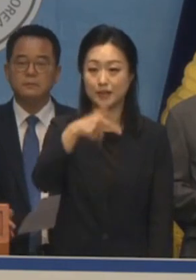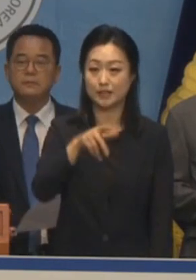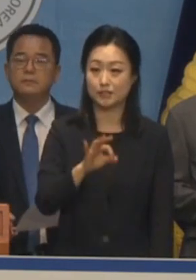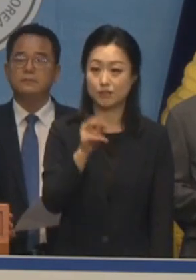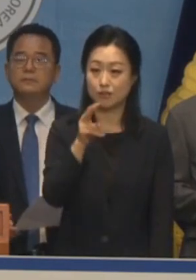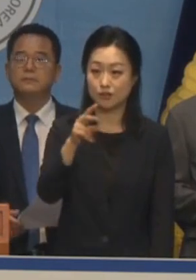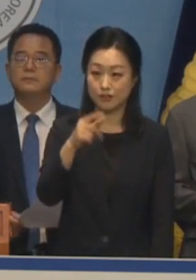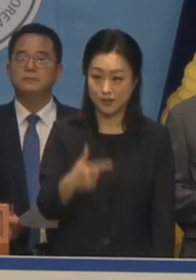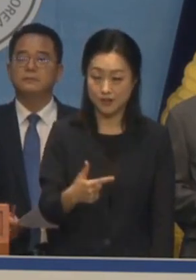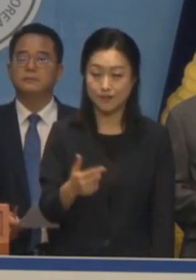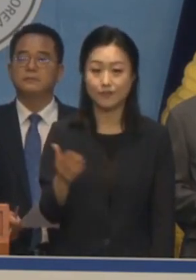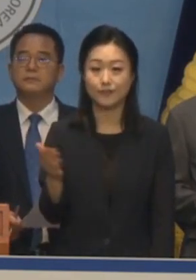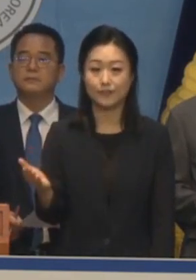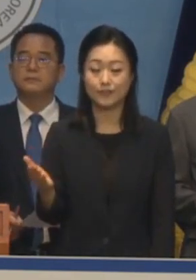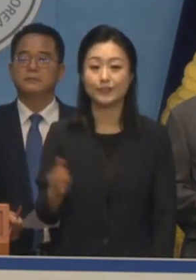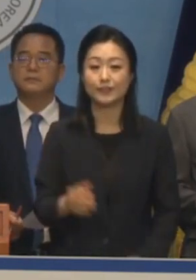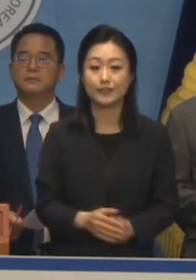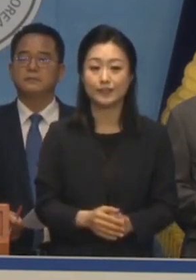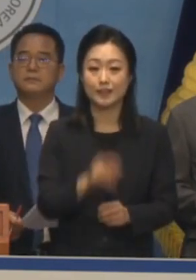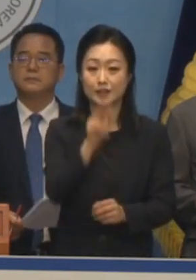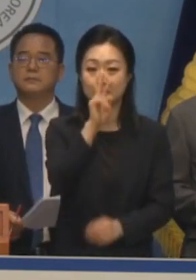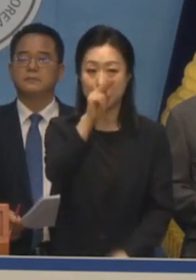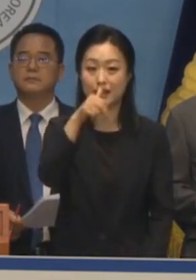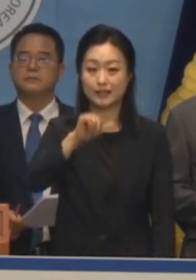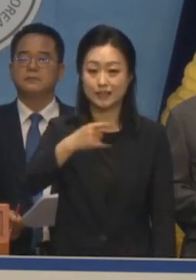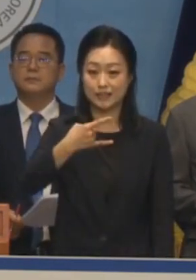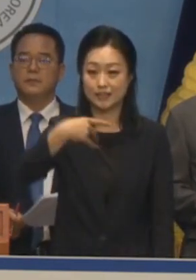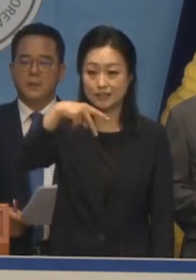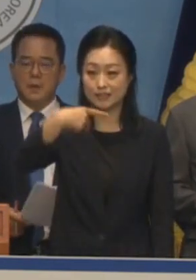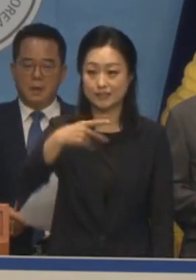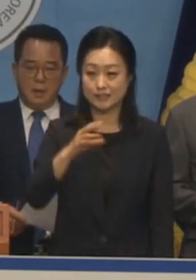박정현 의원님, 박희승 의원님,